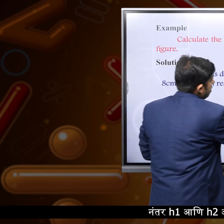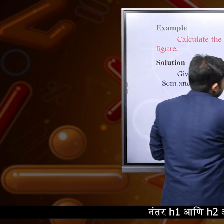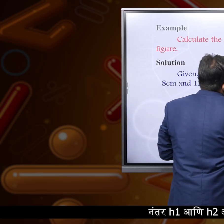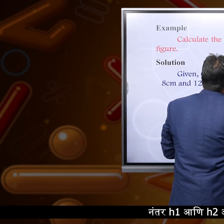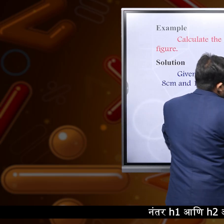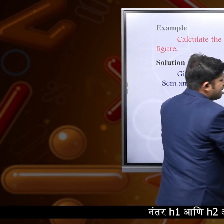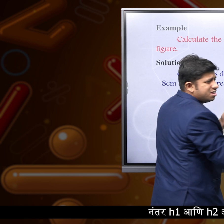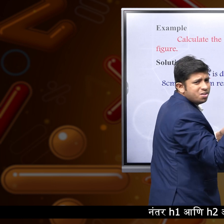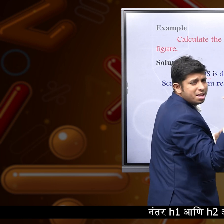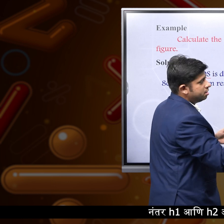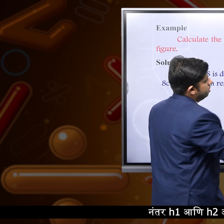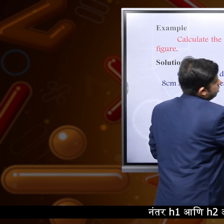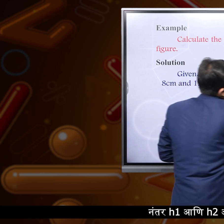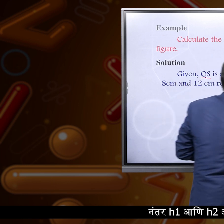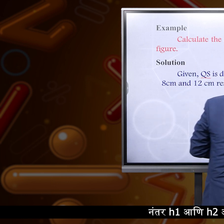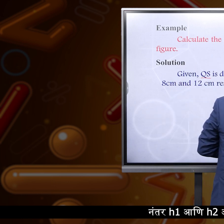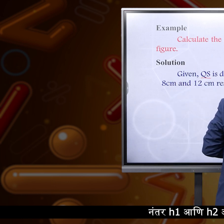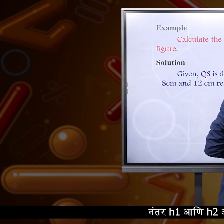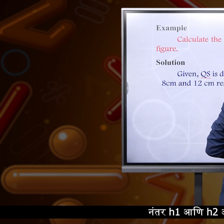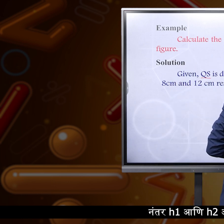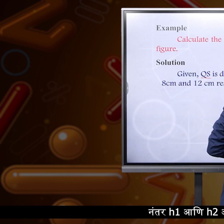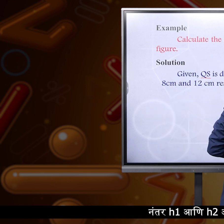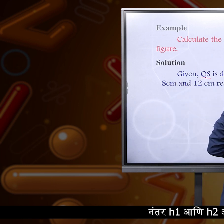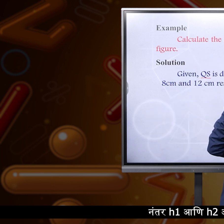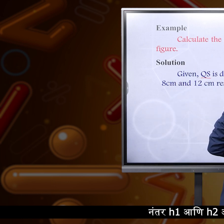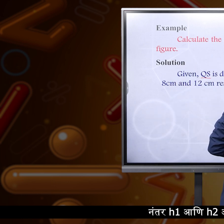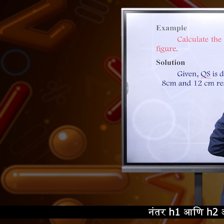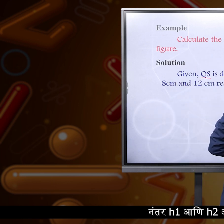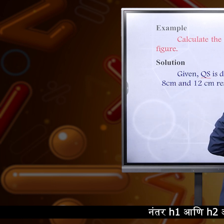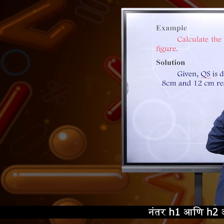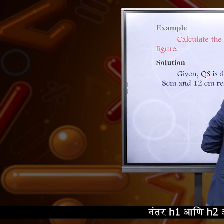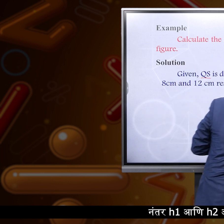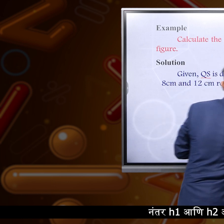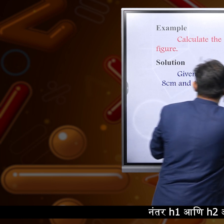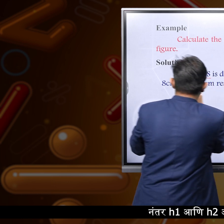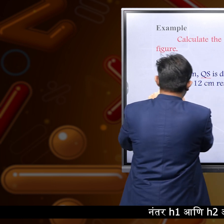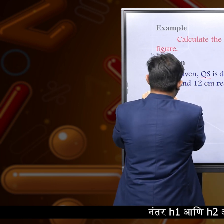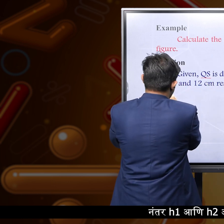नंतर H1 आणि H2 अनुक्रमे 8 सेंटीमीटर आणि 12 सेंटीमीटर.